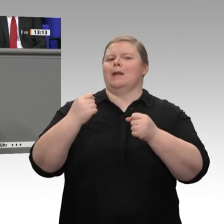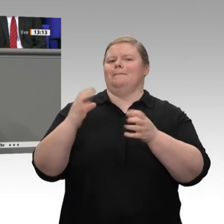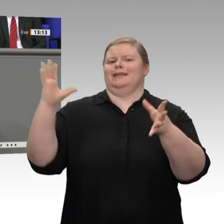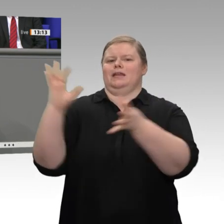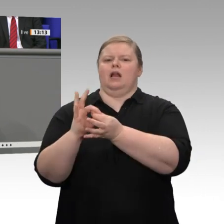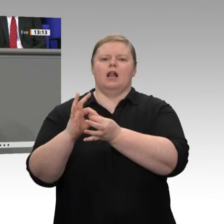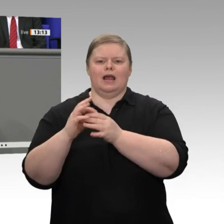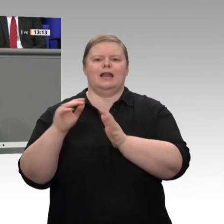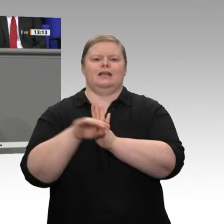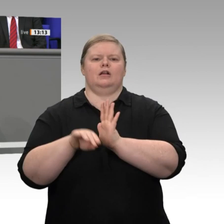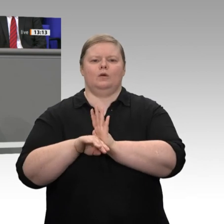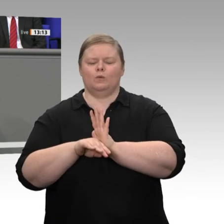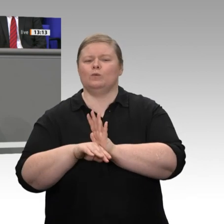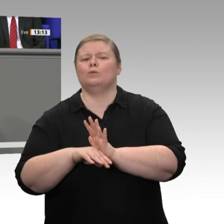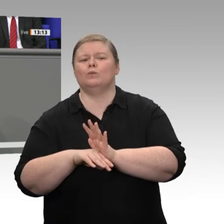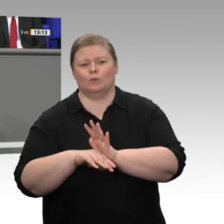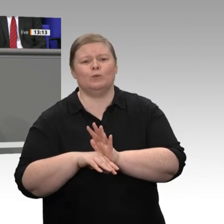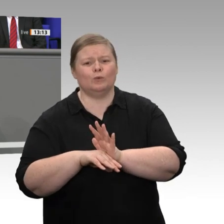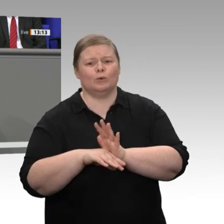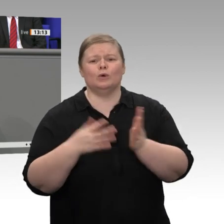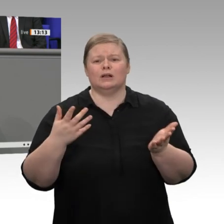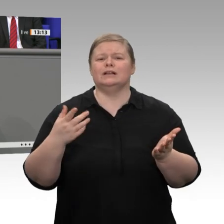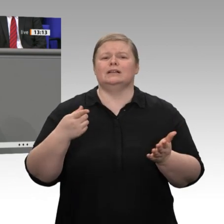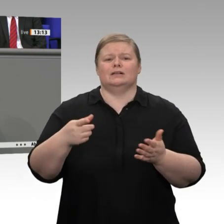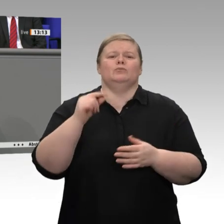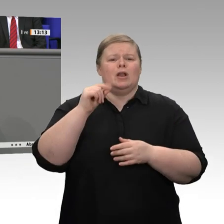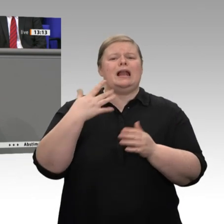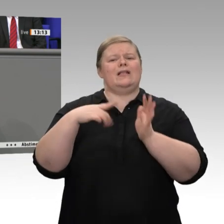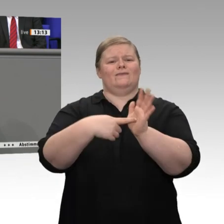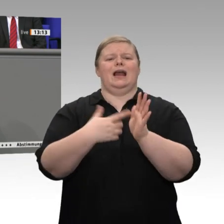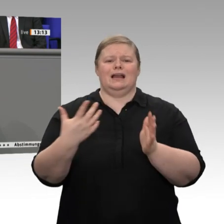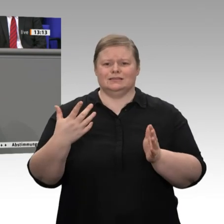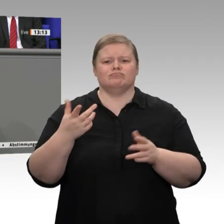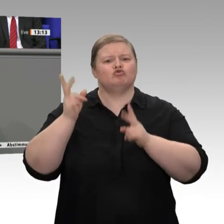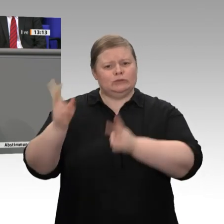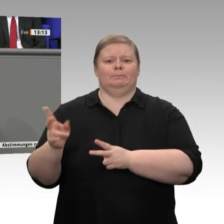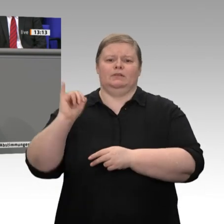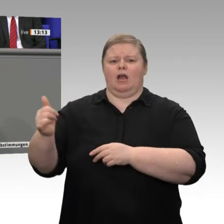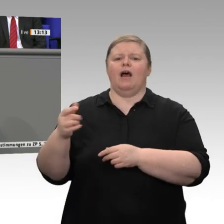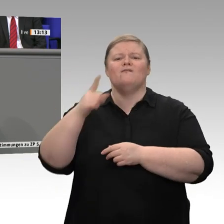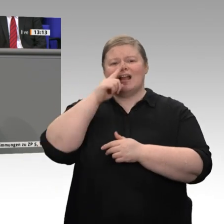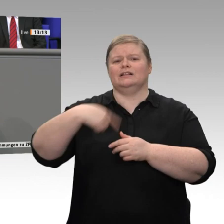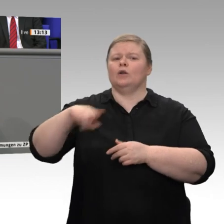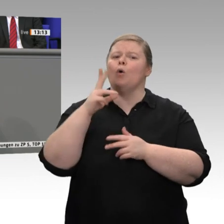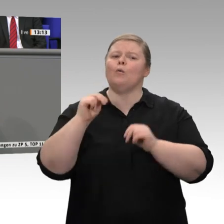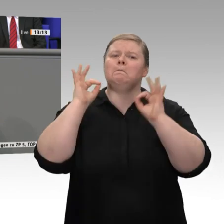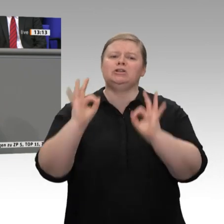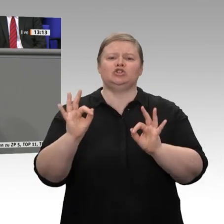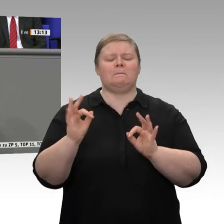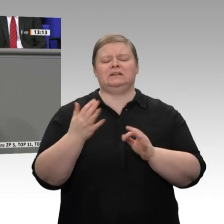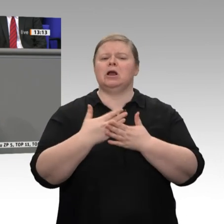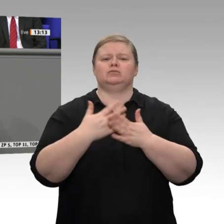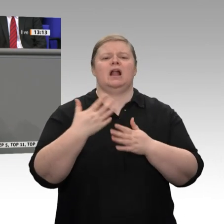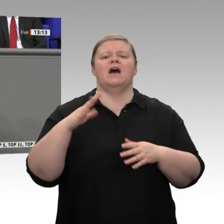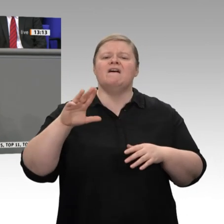Rechtsbegriff einführen, indem wir ein Wiedergutmachungsinteresse als Tatbestandsvoraussetzung normieren, dass wir natürlich